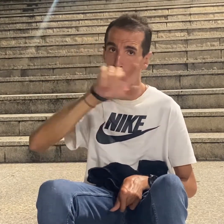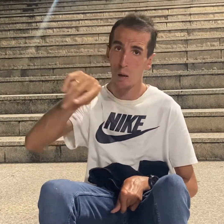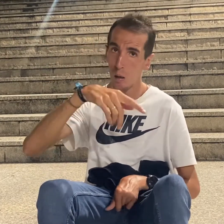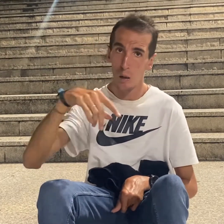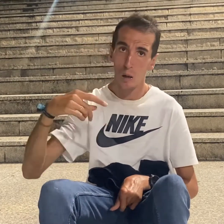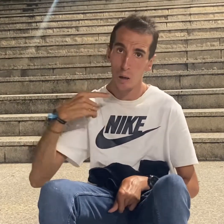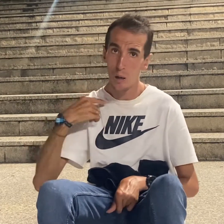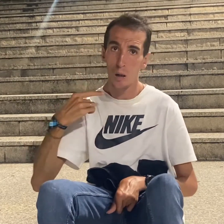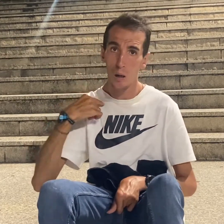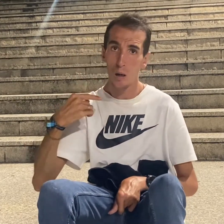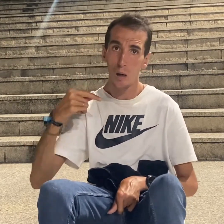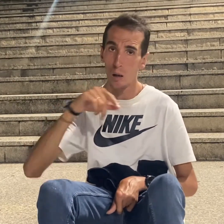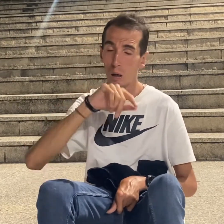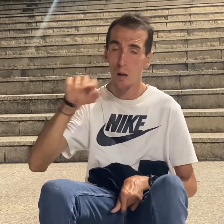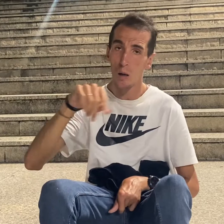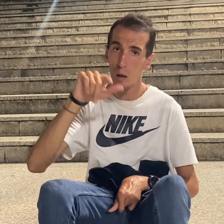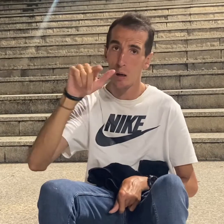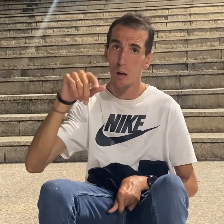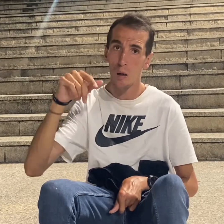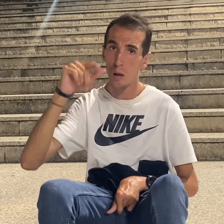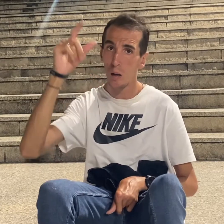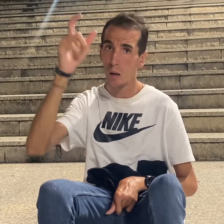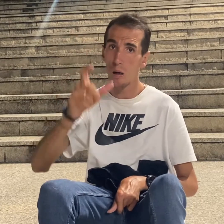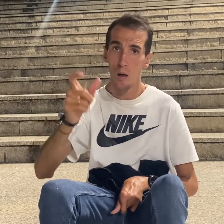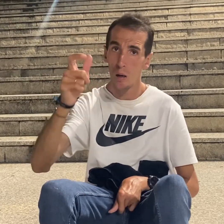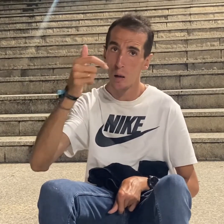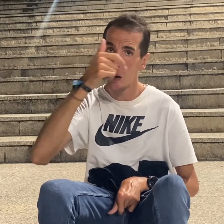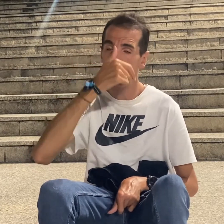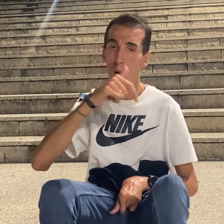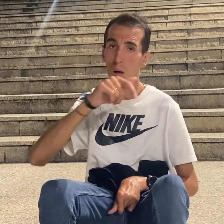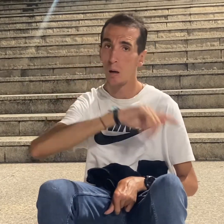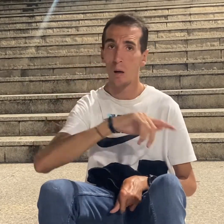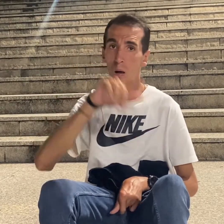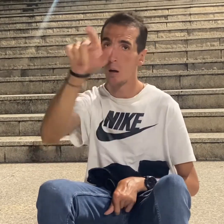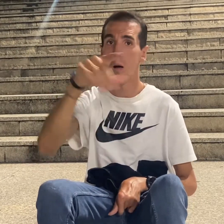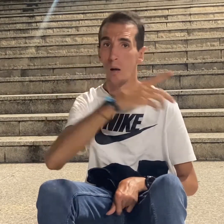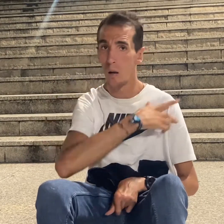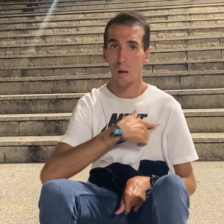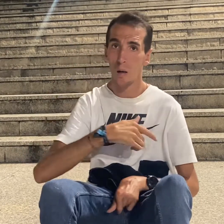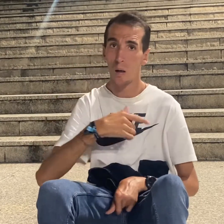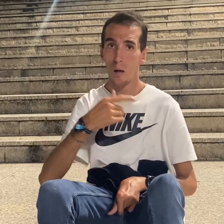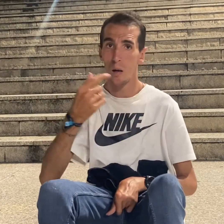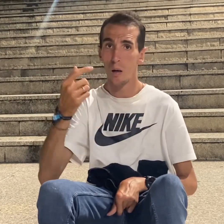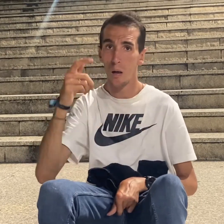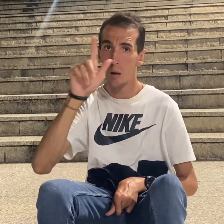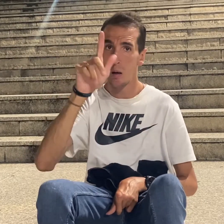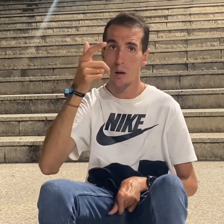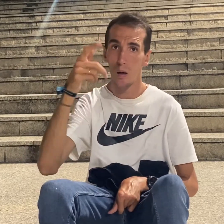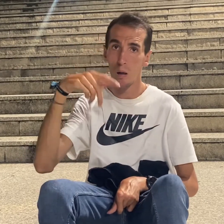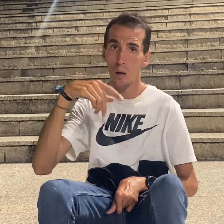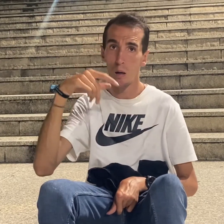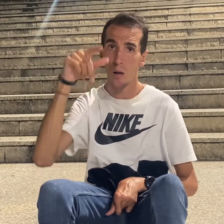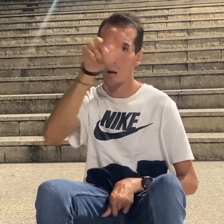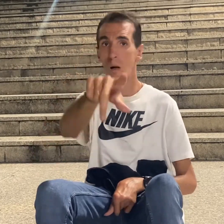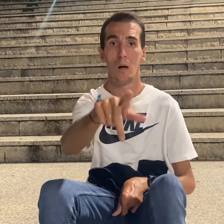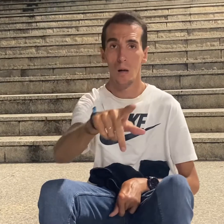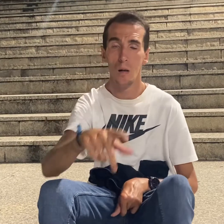a tota la societat que tothom pot fer allò que desitja i, sobretot, que el límit te'l poses